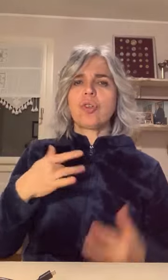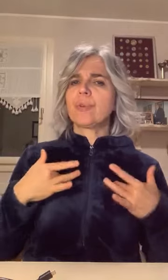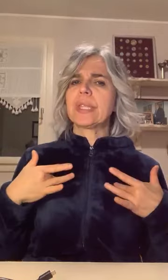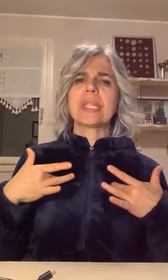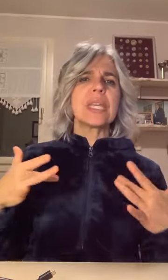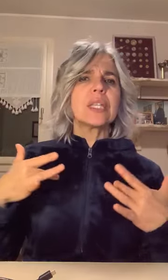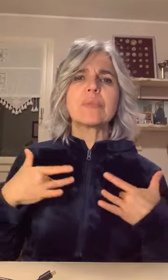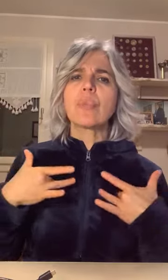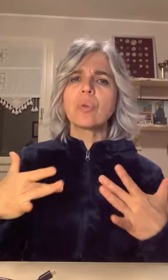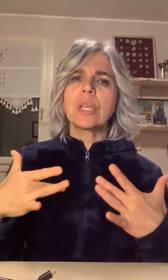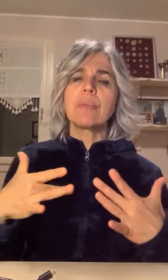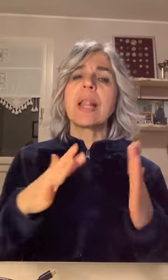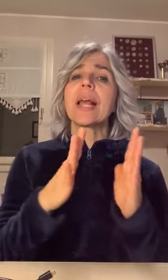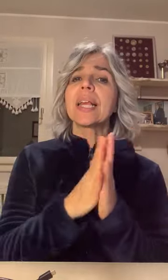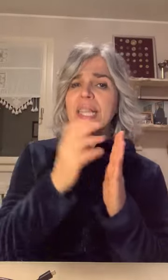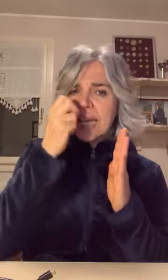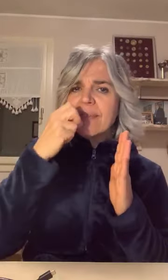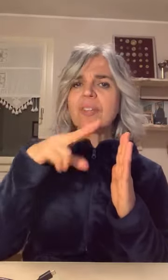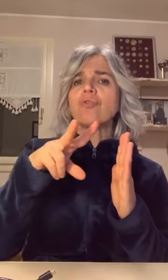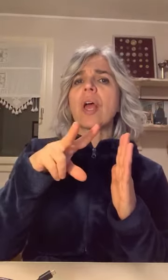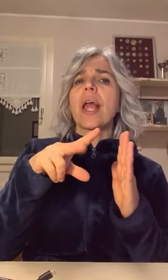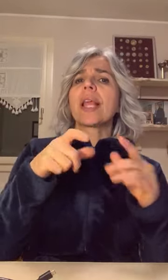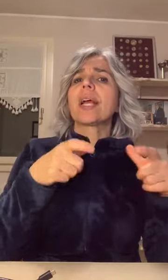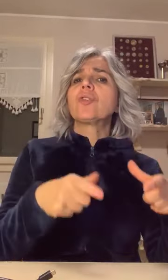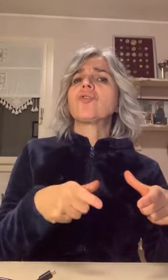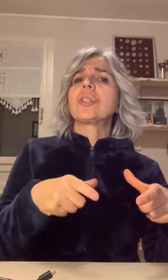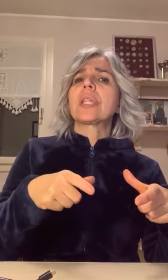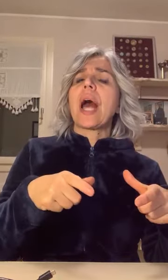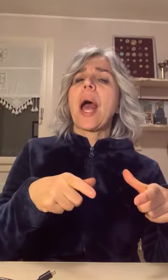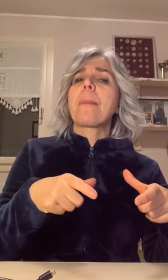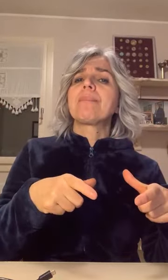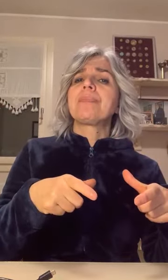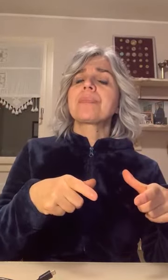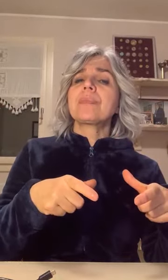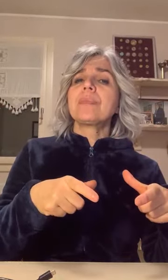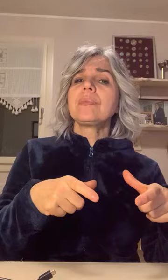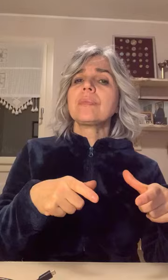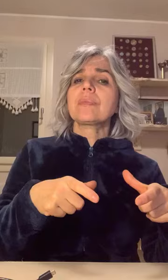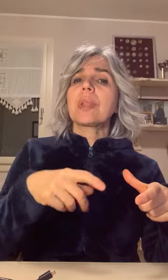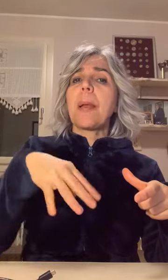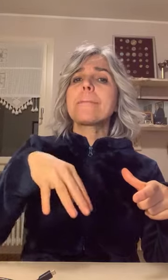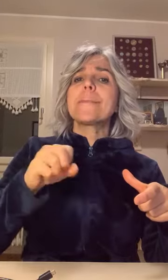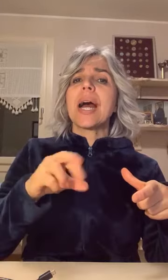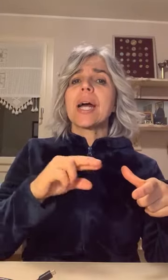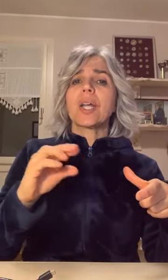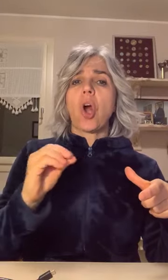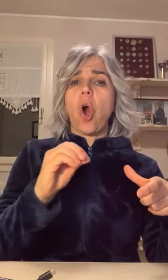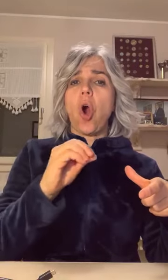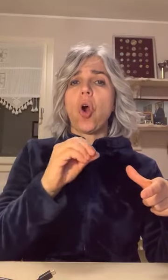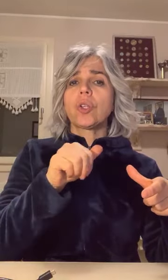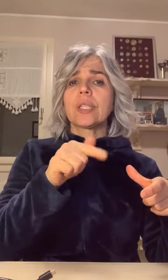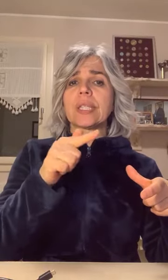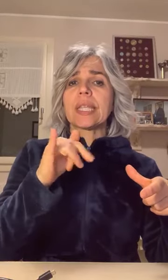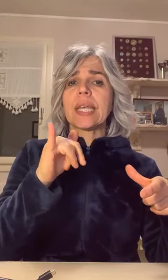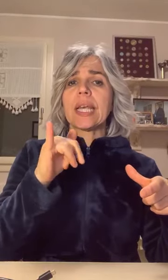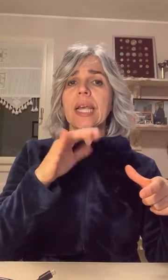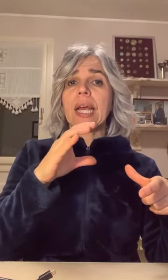Evangelica Pentecostale di Marostica. Io voglio pregare per te, voglio questa mattina che tu possa ricevere quella pace, che